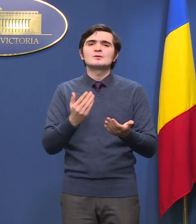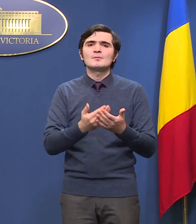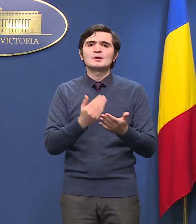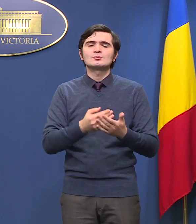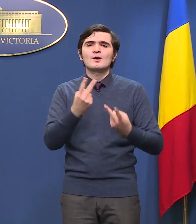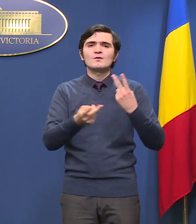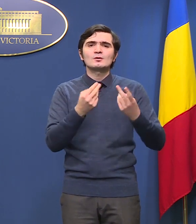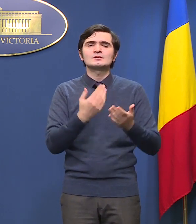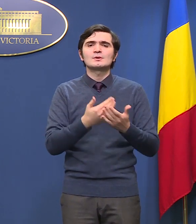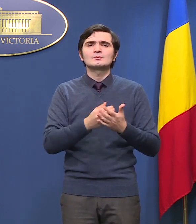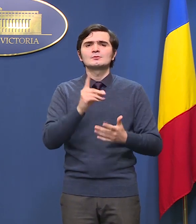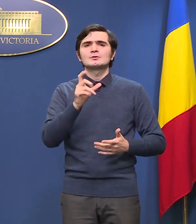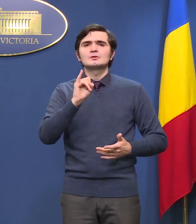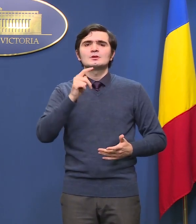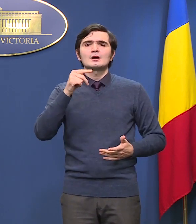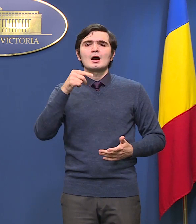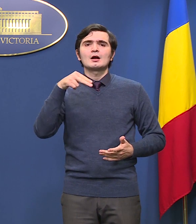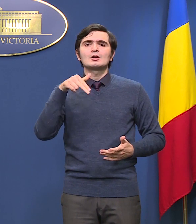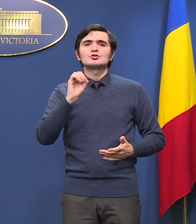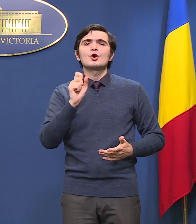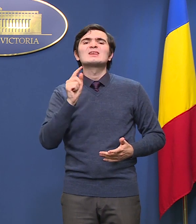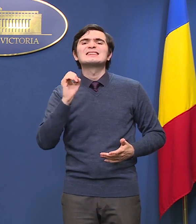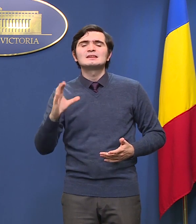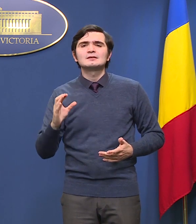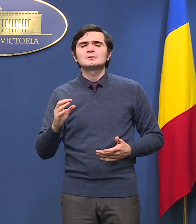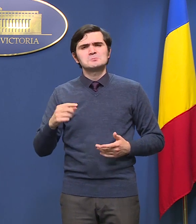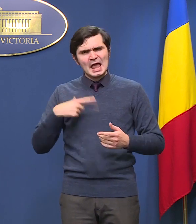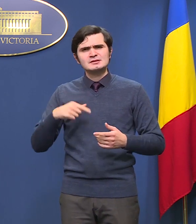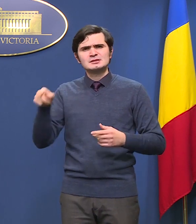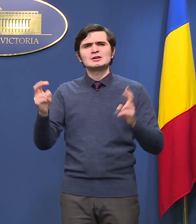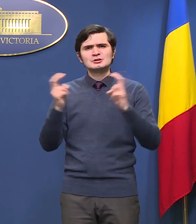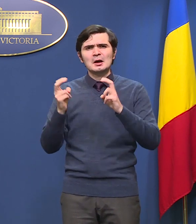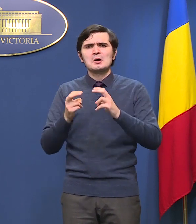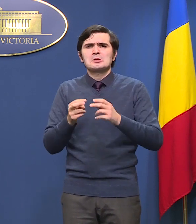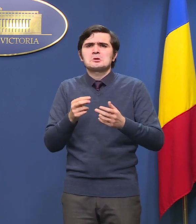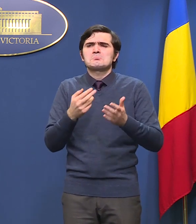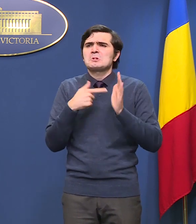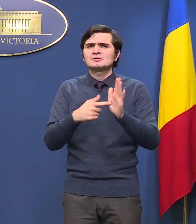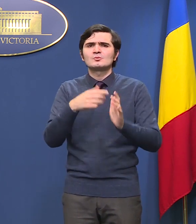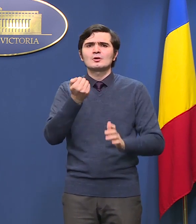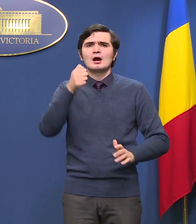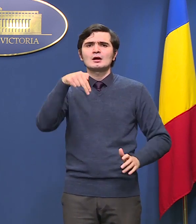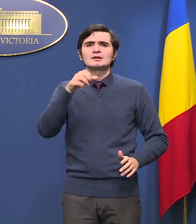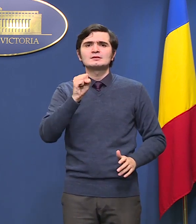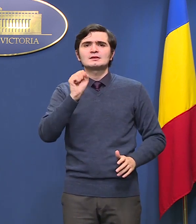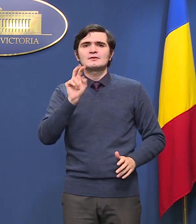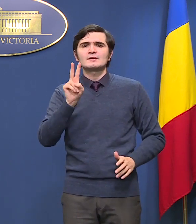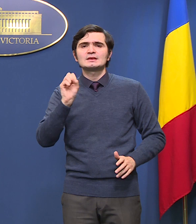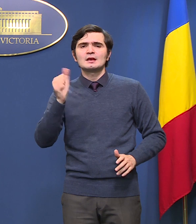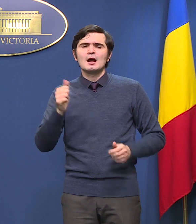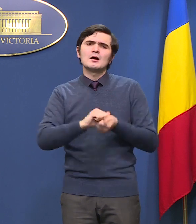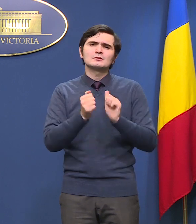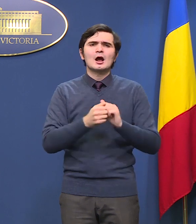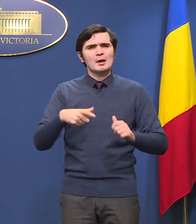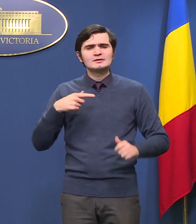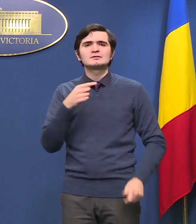PCR-uri care există fie la NSVSA, fie la facultăți, laboratoare